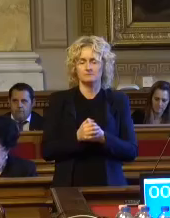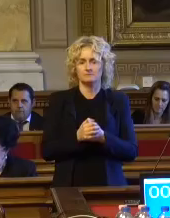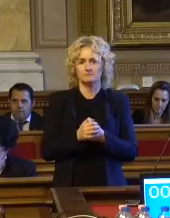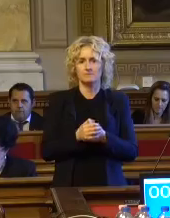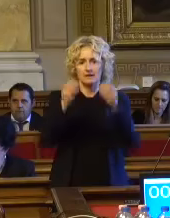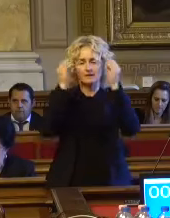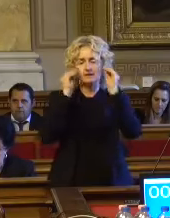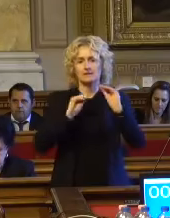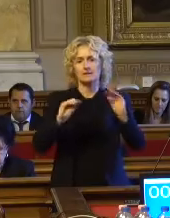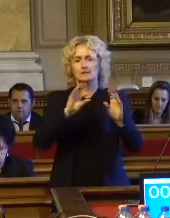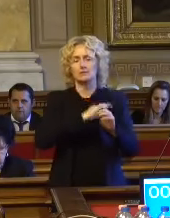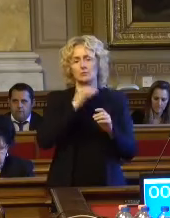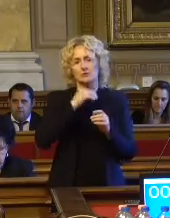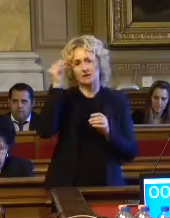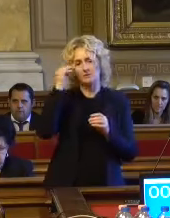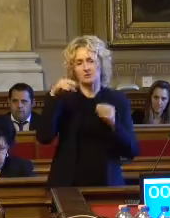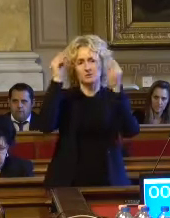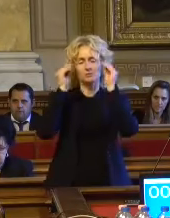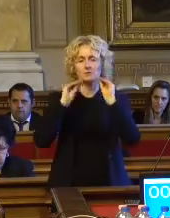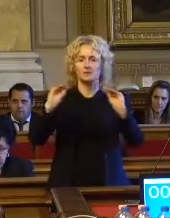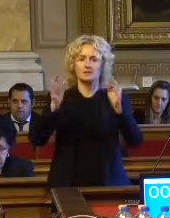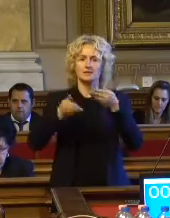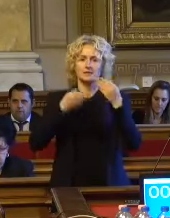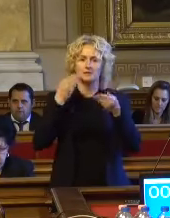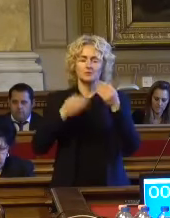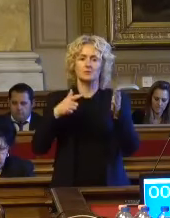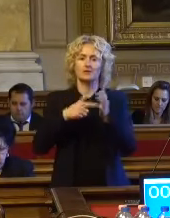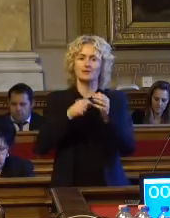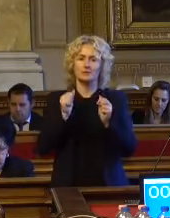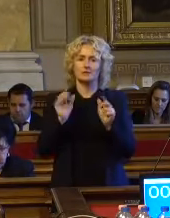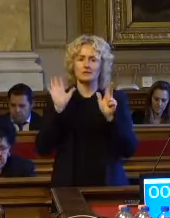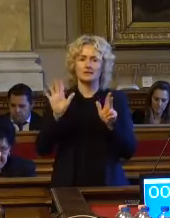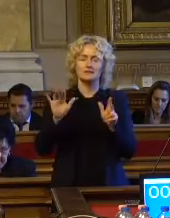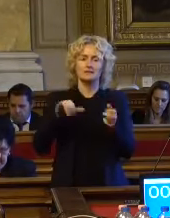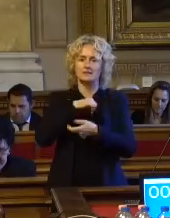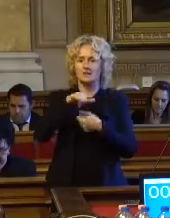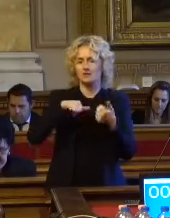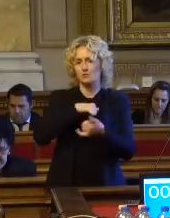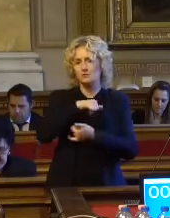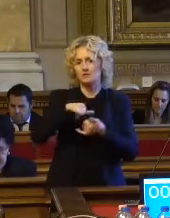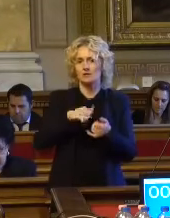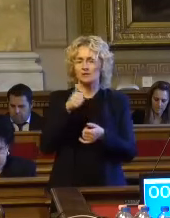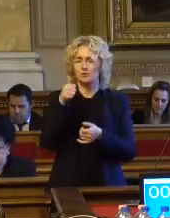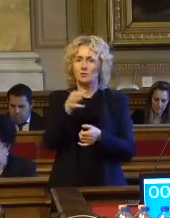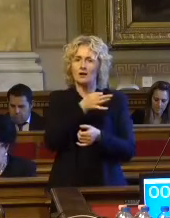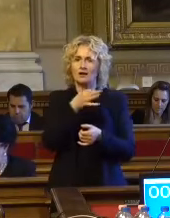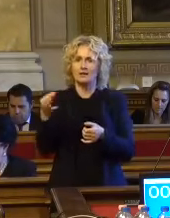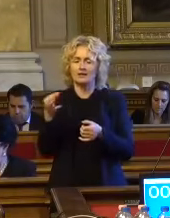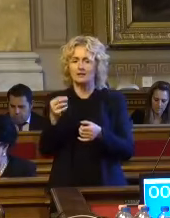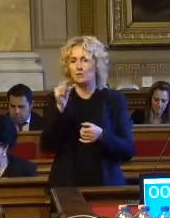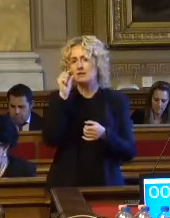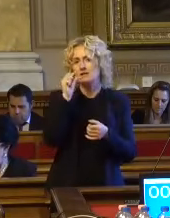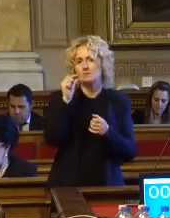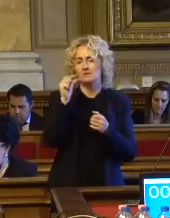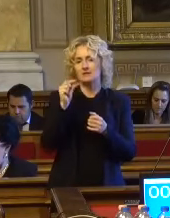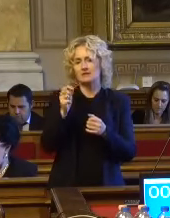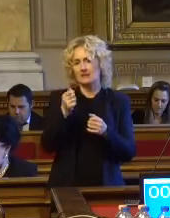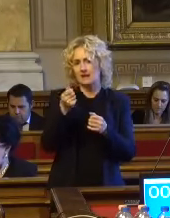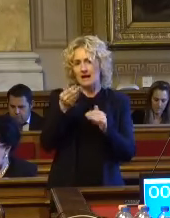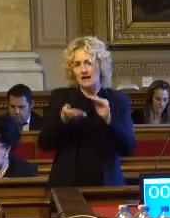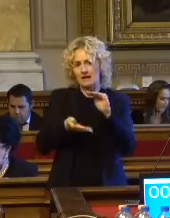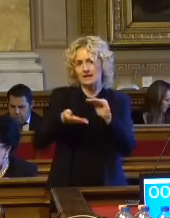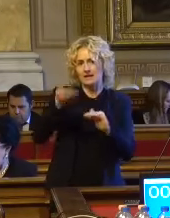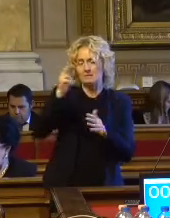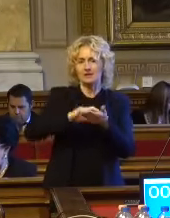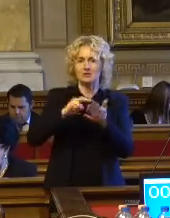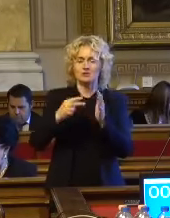Tisztelt polgármester úr, tisztelt közgyűlés! 2018. január 1-től egy csekély mértékű áremelést tervezünk a Hódfürdő